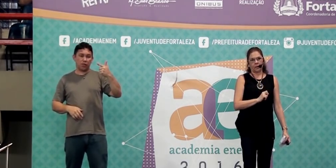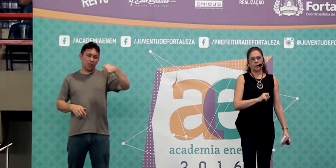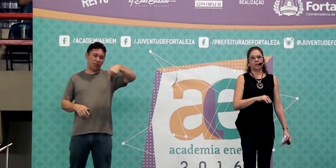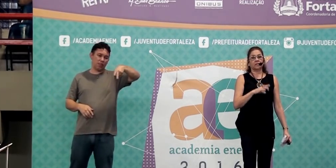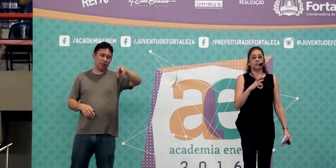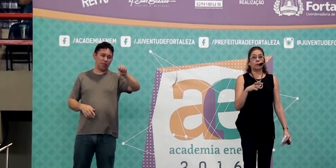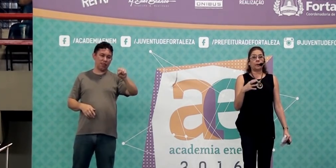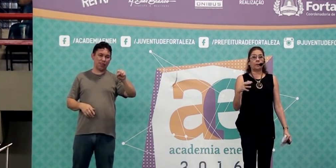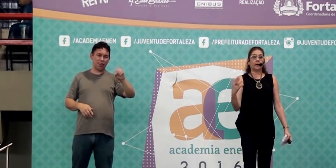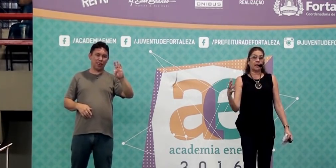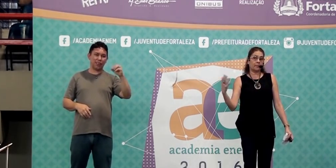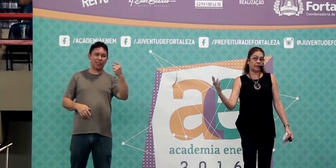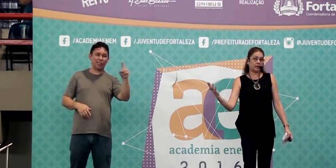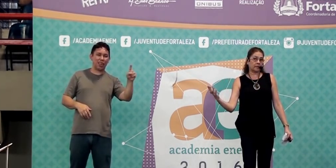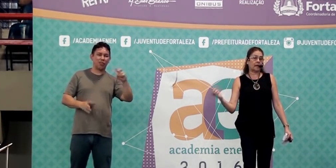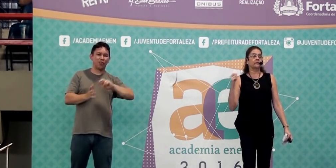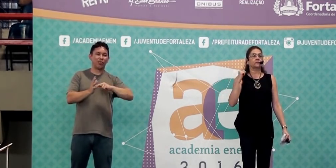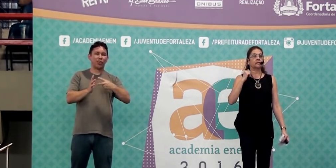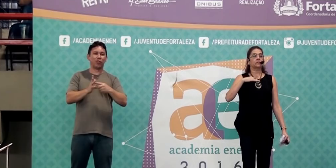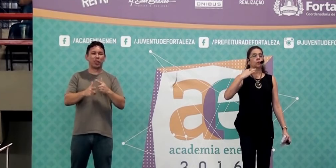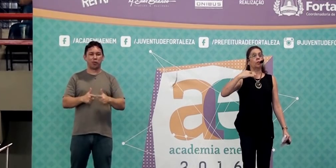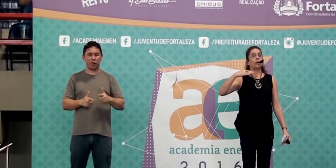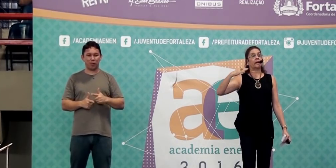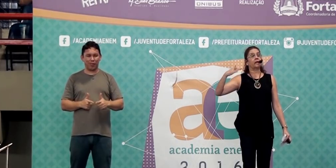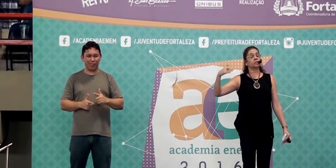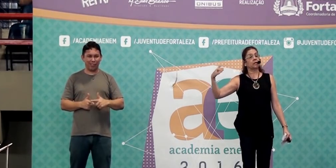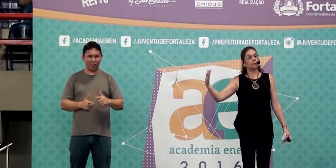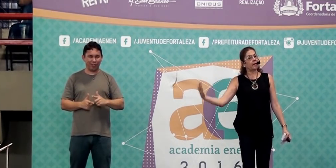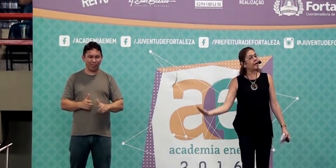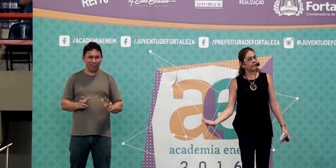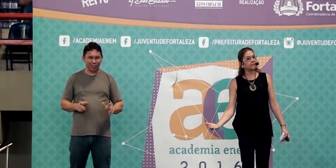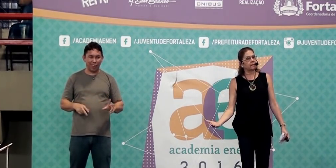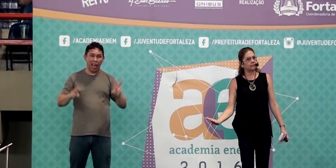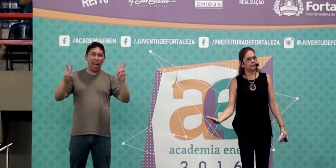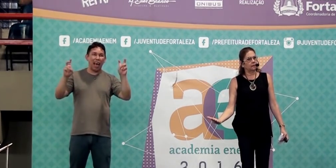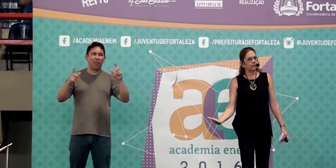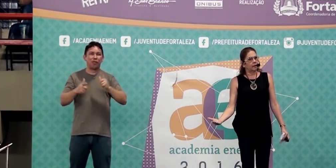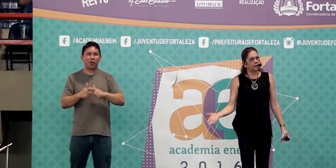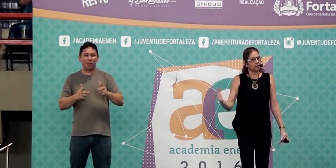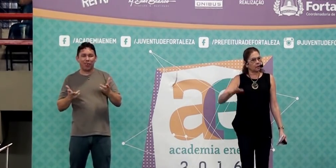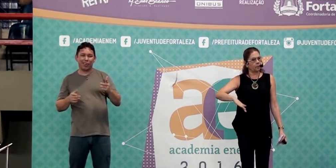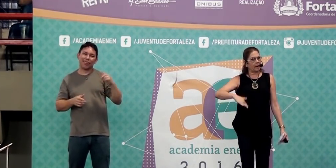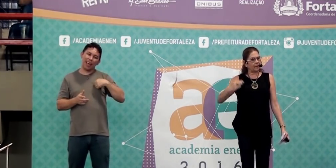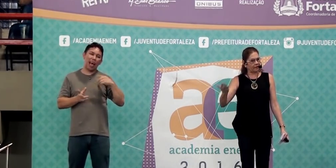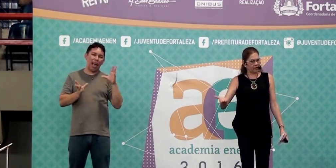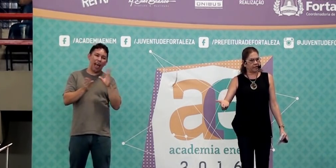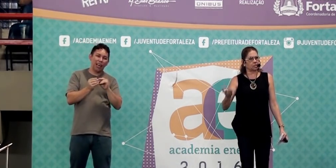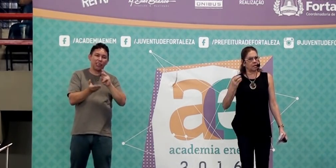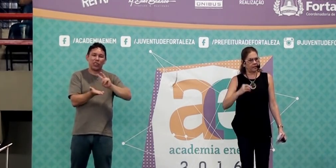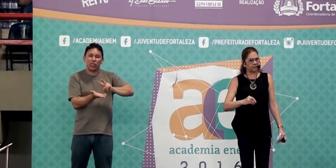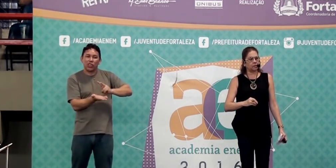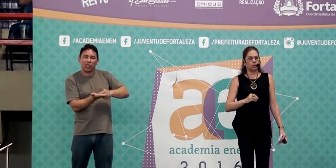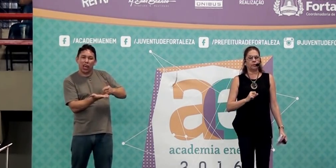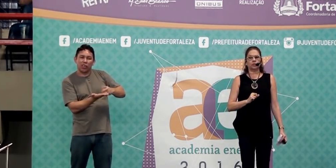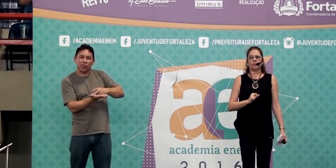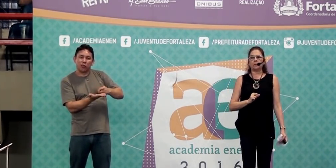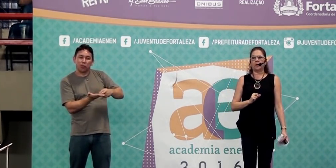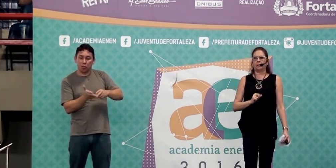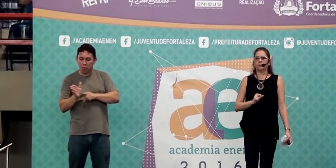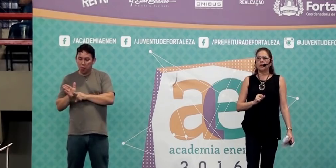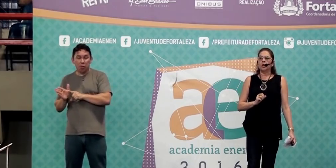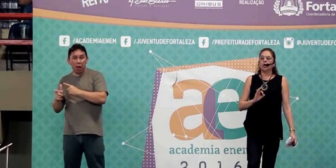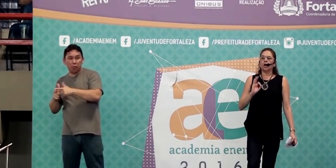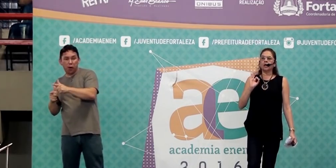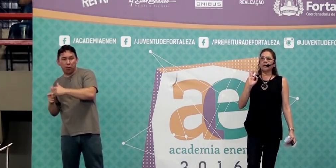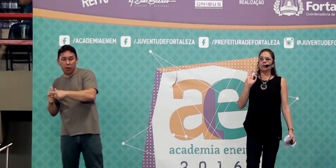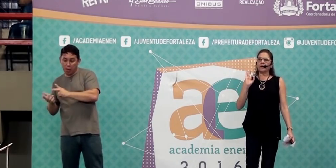problema. Quando você diz o problema, e você diz a questão é essa. Então, a palavra questão é sinônimo de